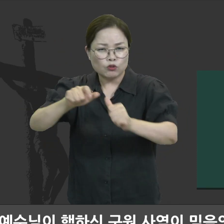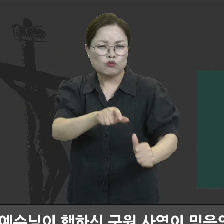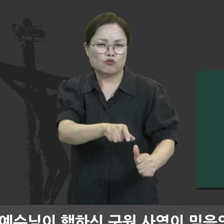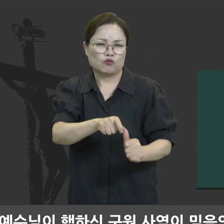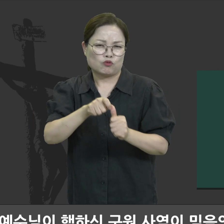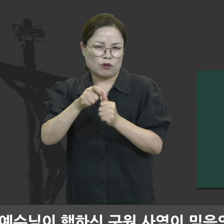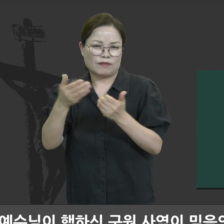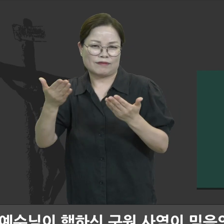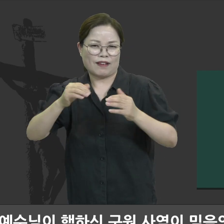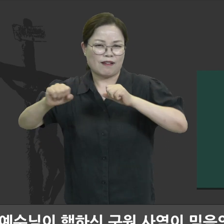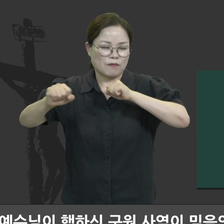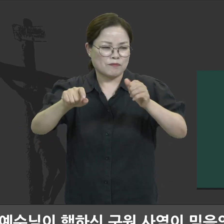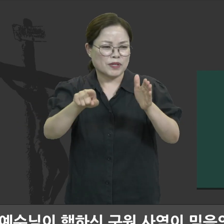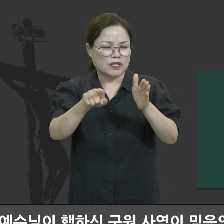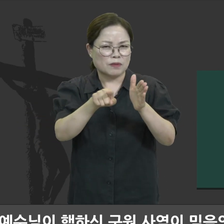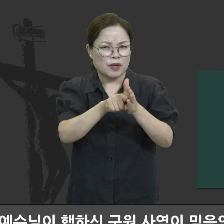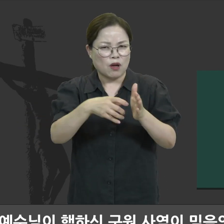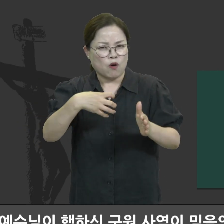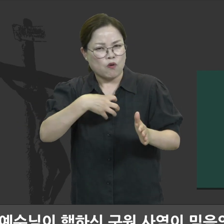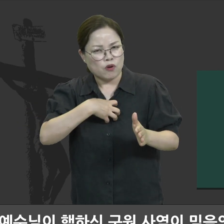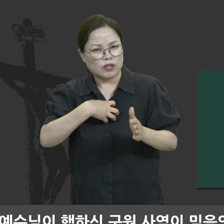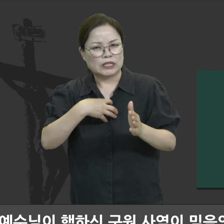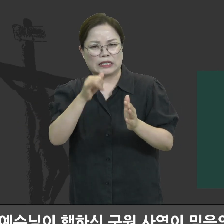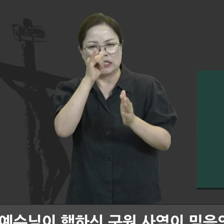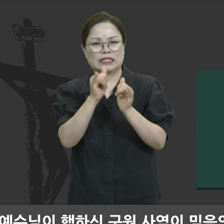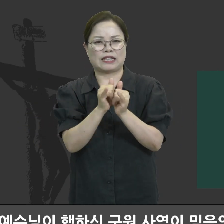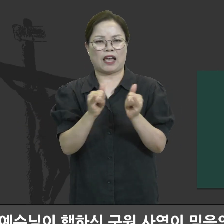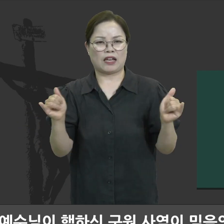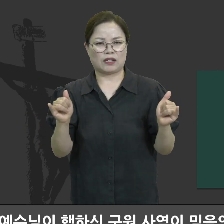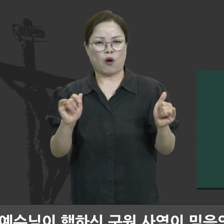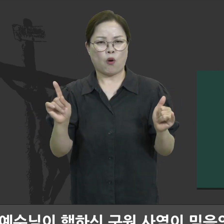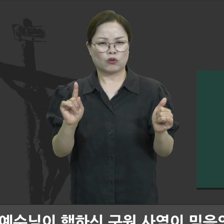구원 사역이 믿음의 위기를 맞은 자들에게